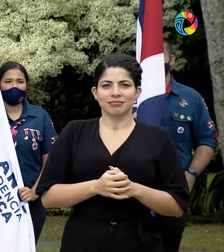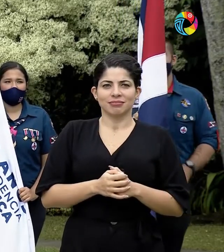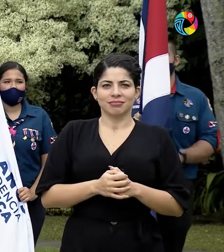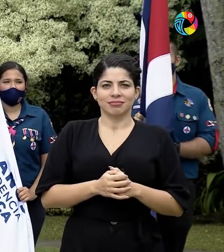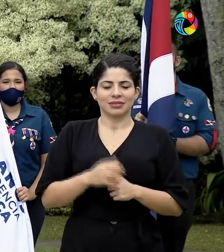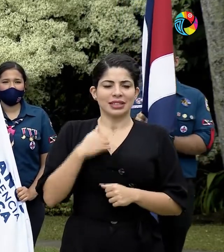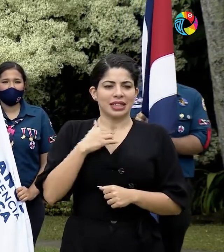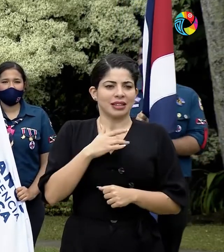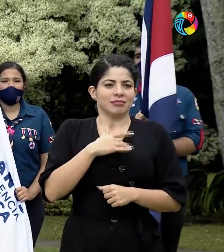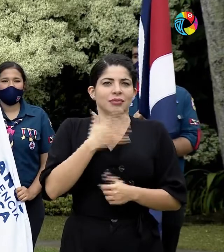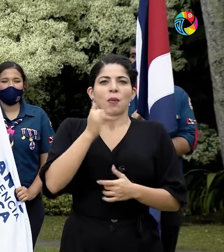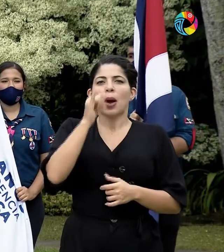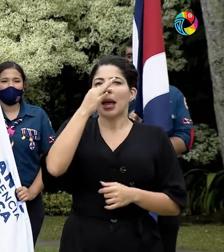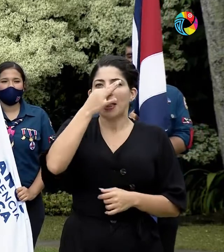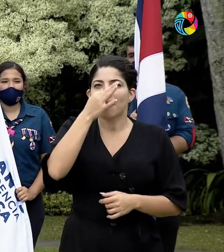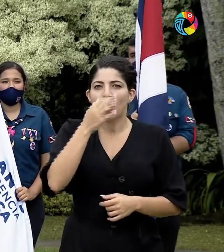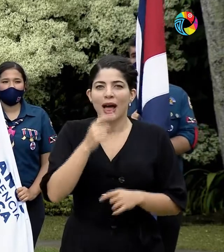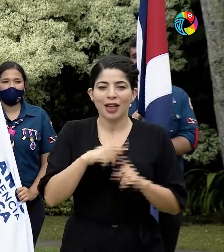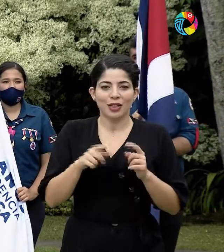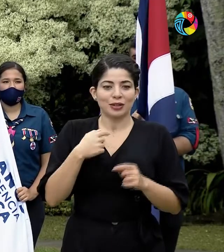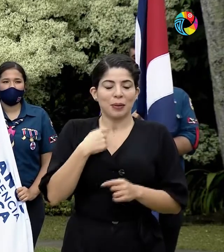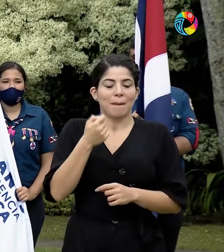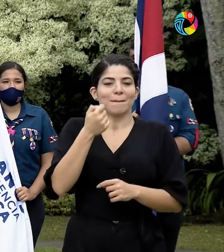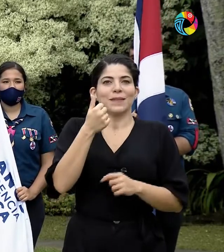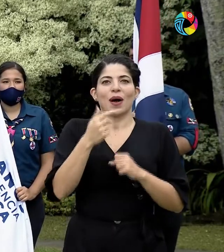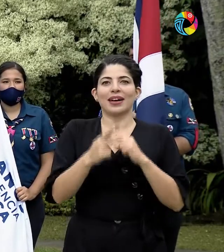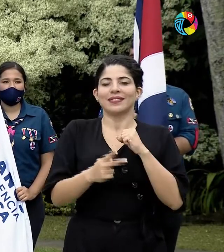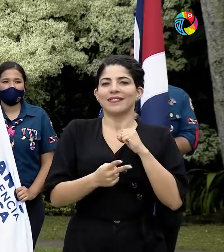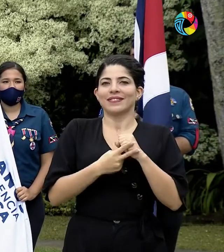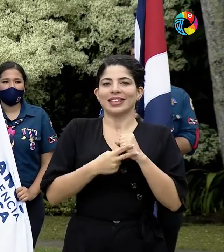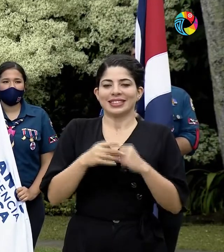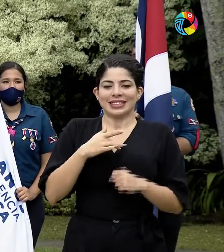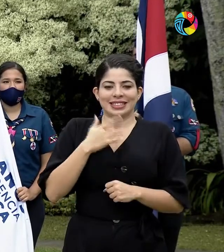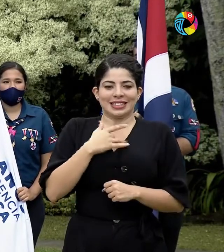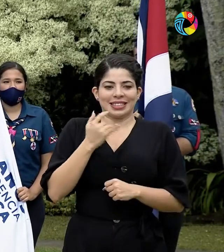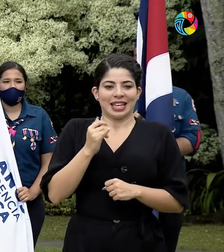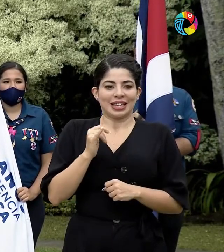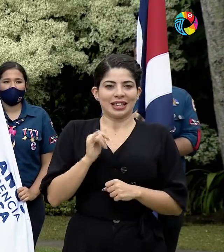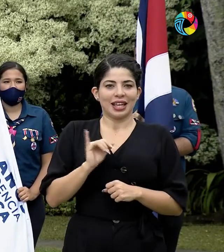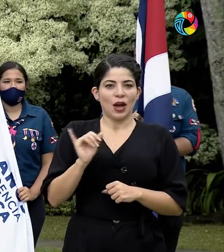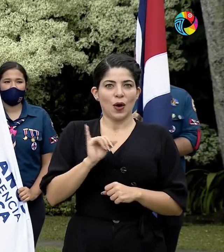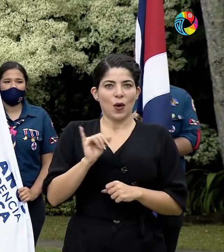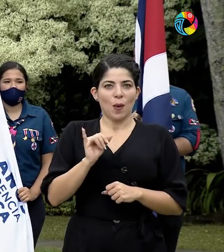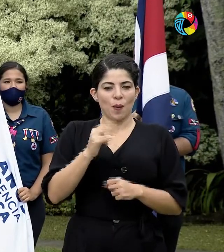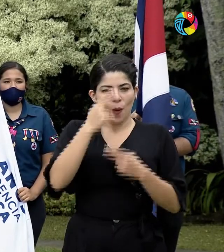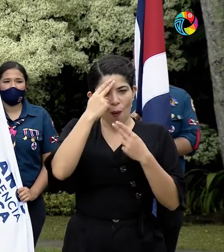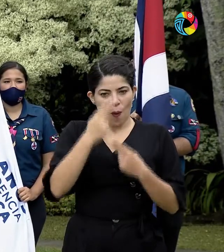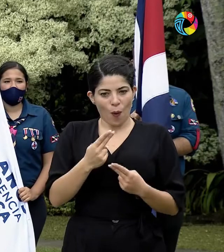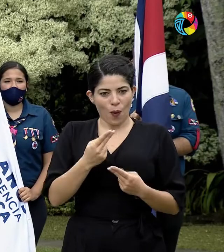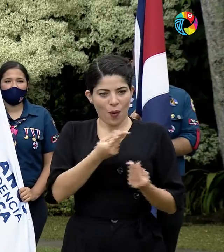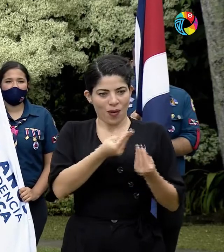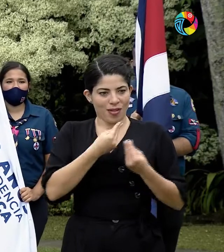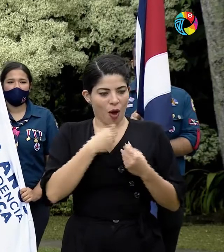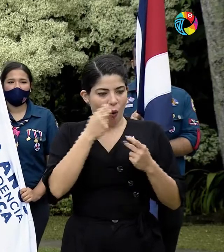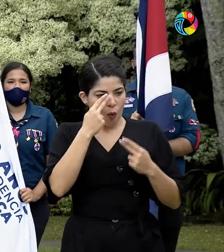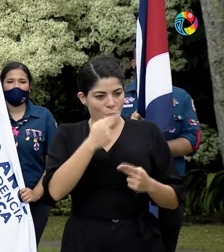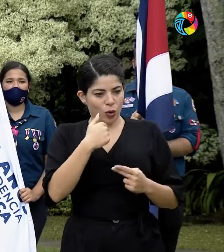Así es que pocas veces me he sentido tan honrado como hoy a honrar a Elizabeth Odio